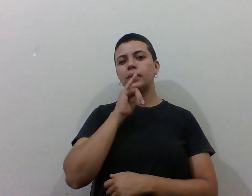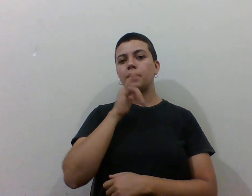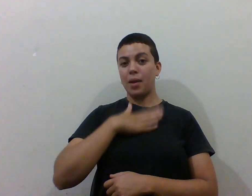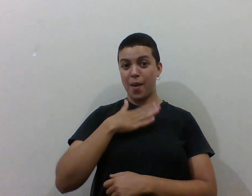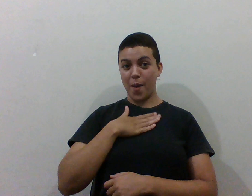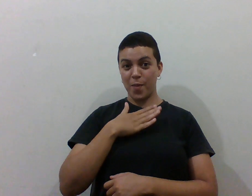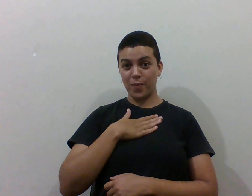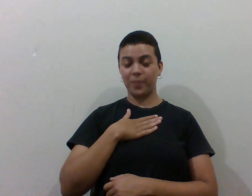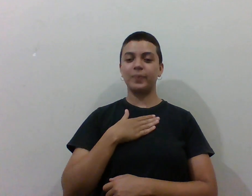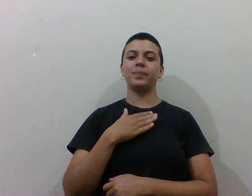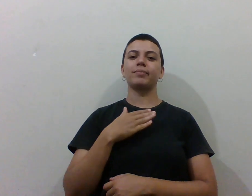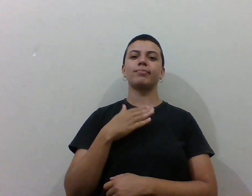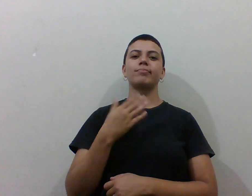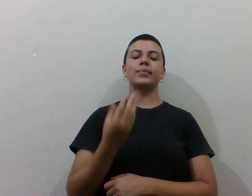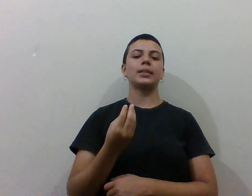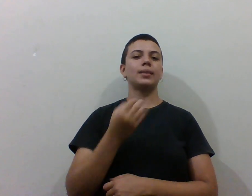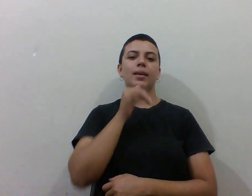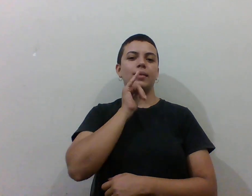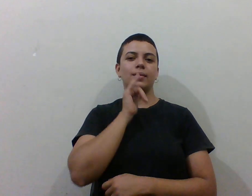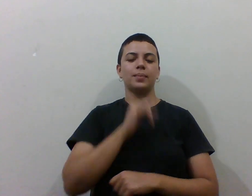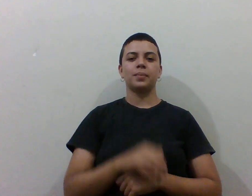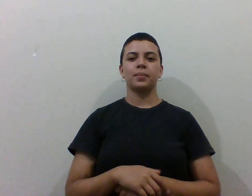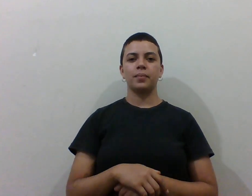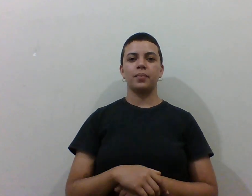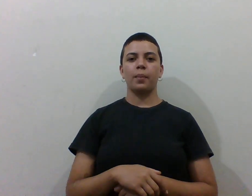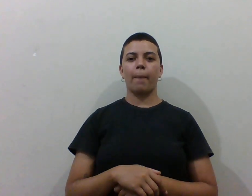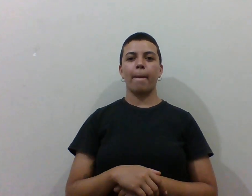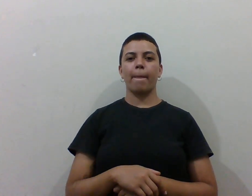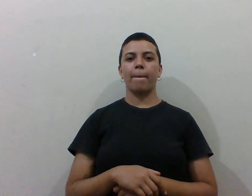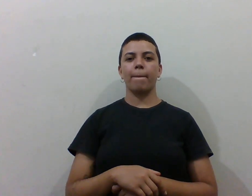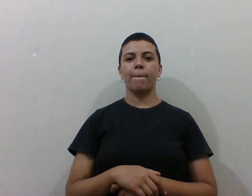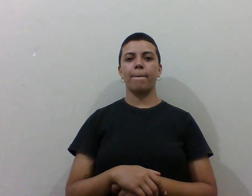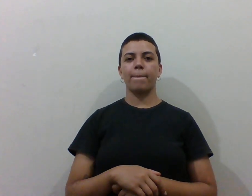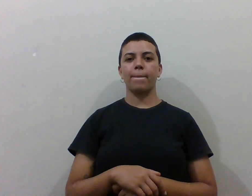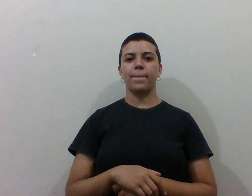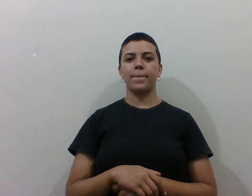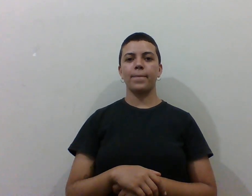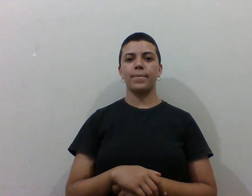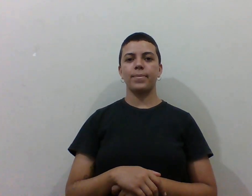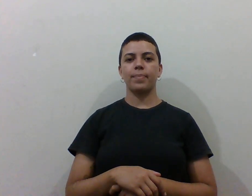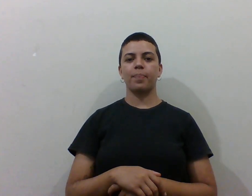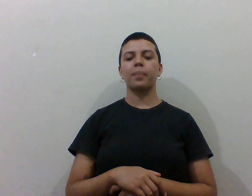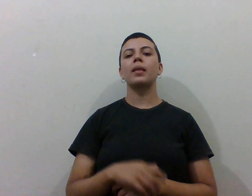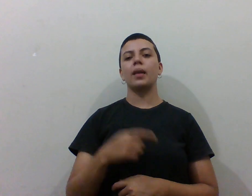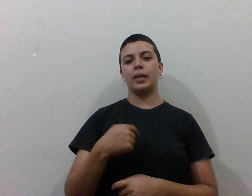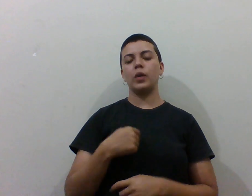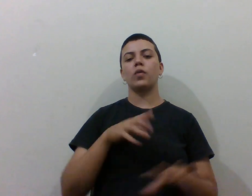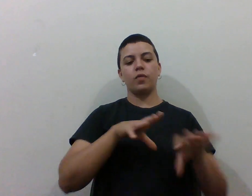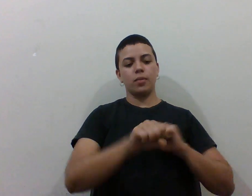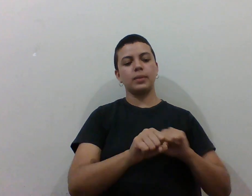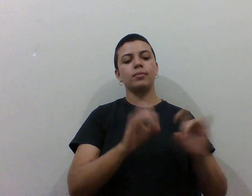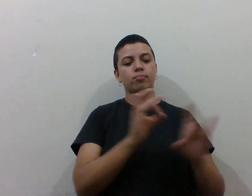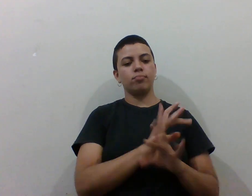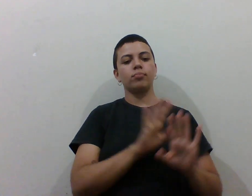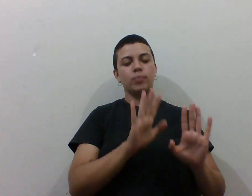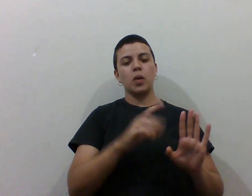não me graduei tendo acesso a saberes cotidianos e transversais ligados a direitos humanos